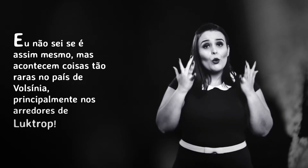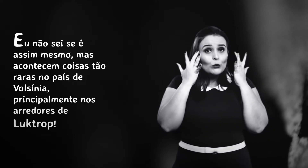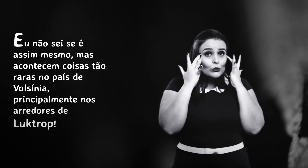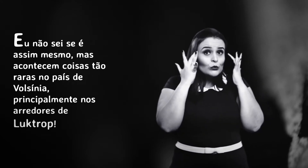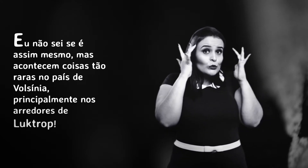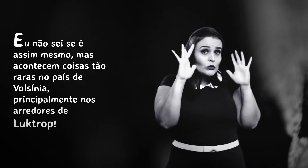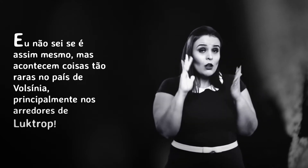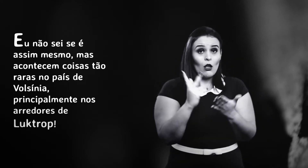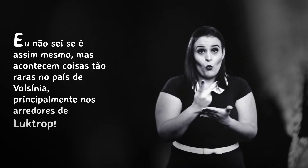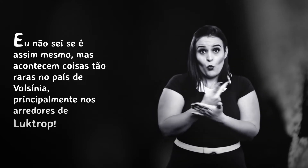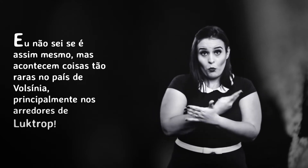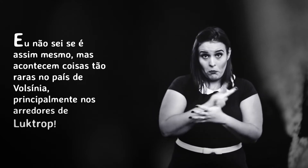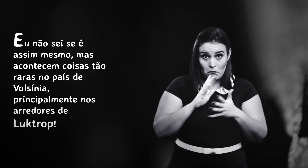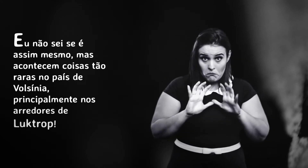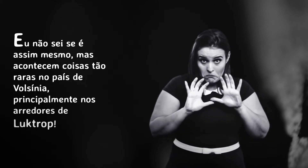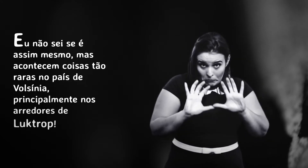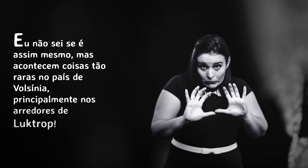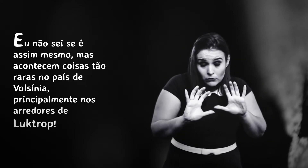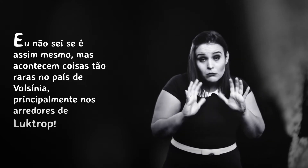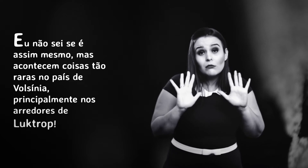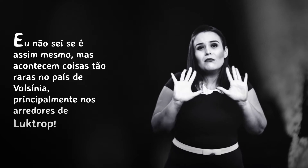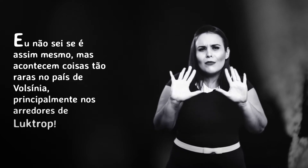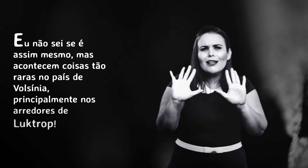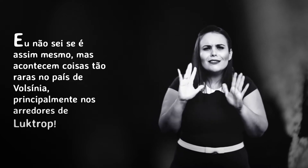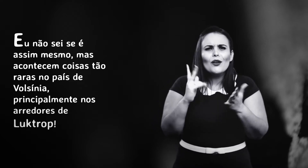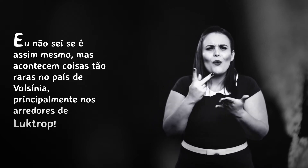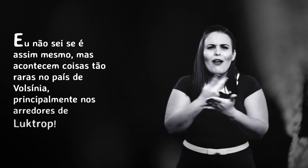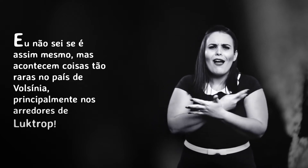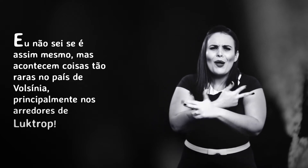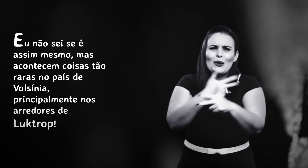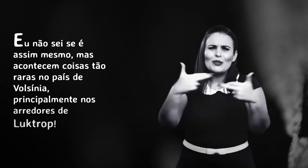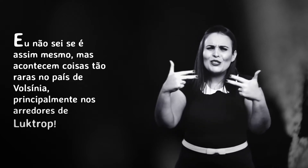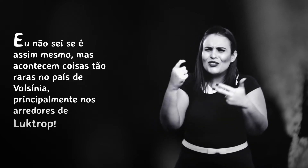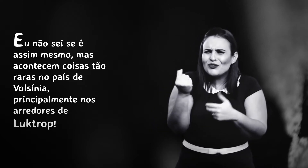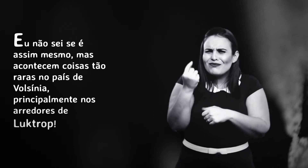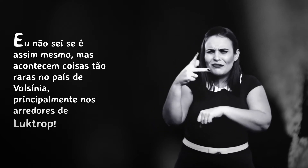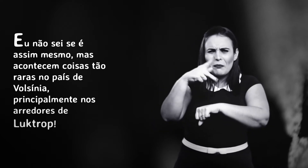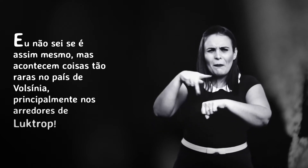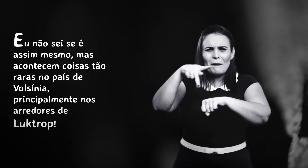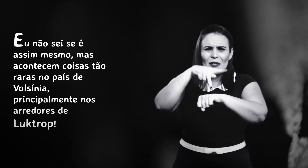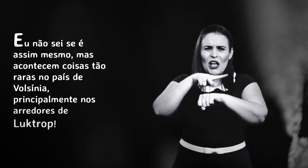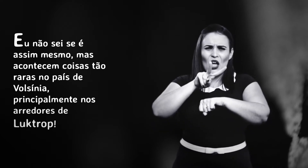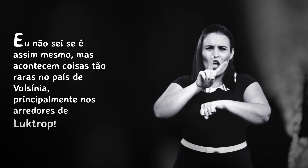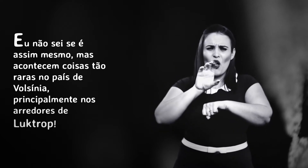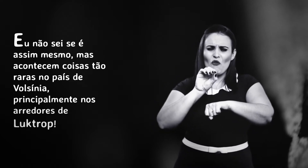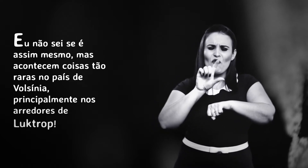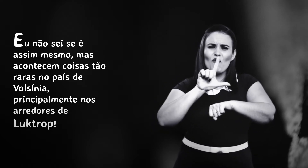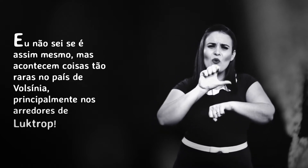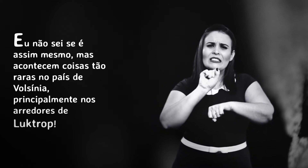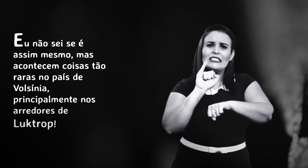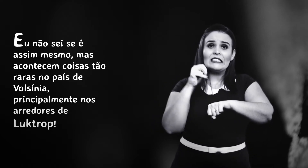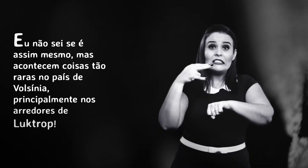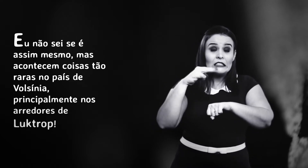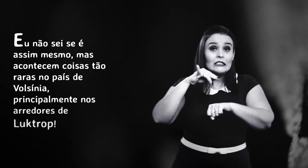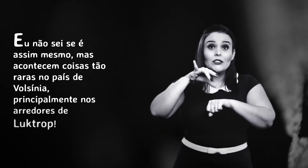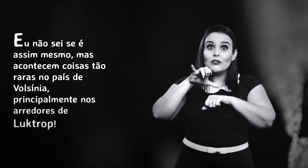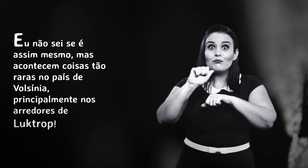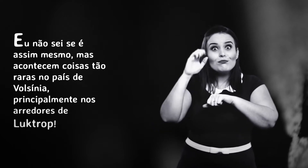Eu não sei se é assim mesmo, mas acontecem coisas tão raras no país de Volsínia, principalmente nos arredores